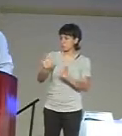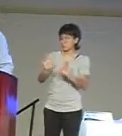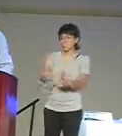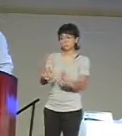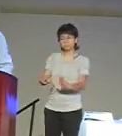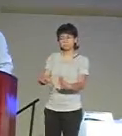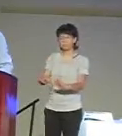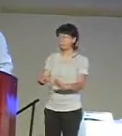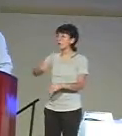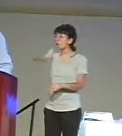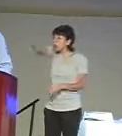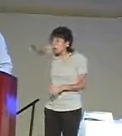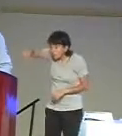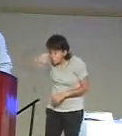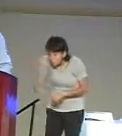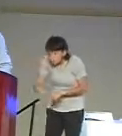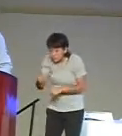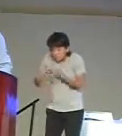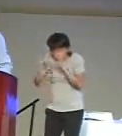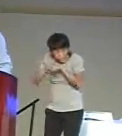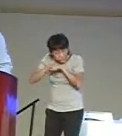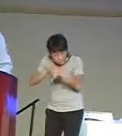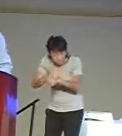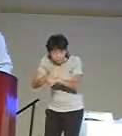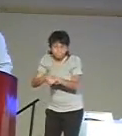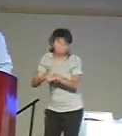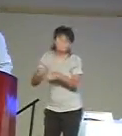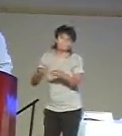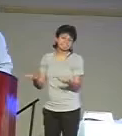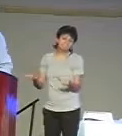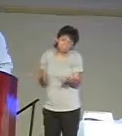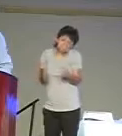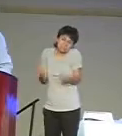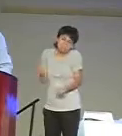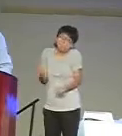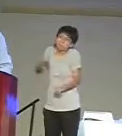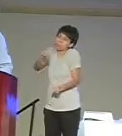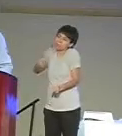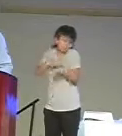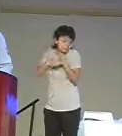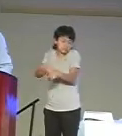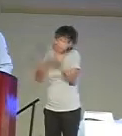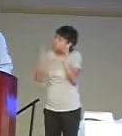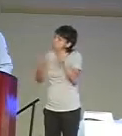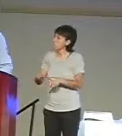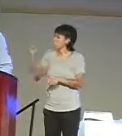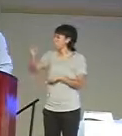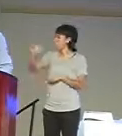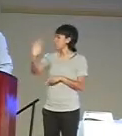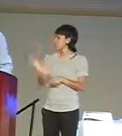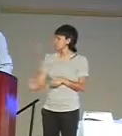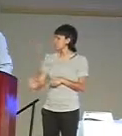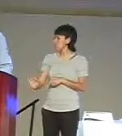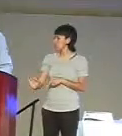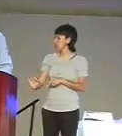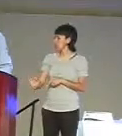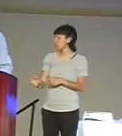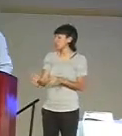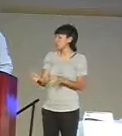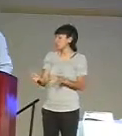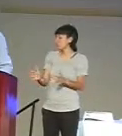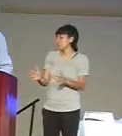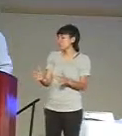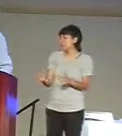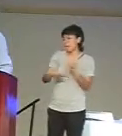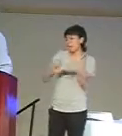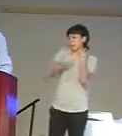los resultados serán como los que les acabo de comentar. Un 20% de adolescentes se embarazan, bueno, un 20% de